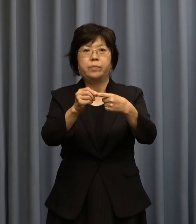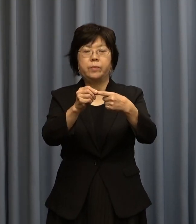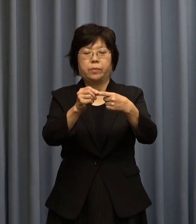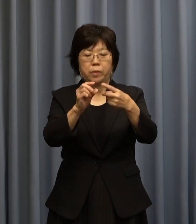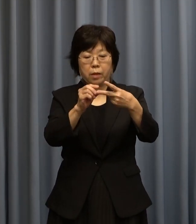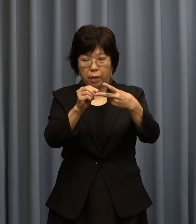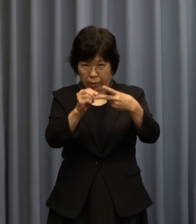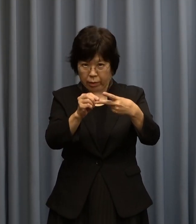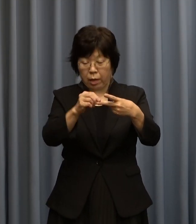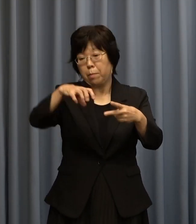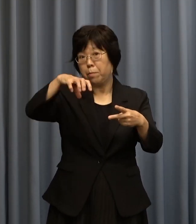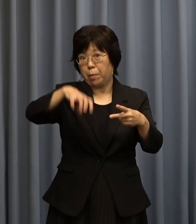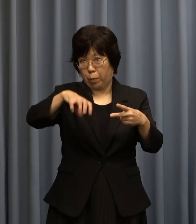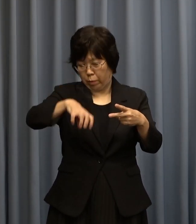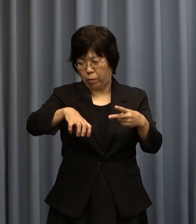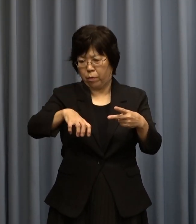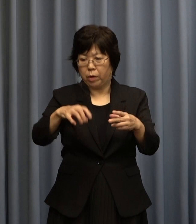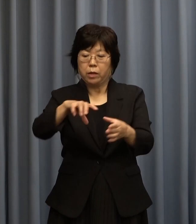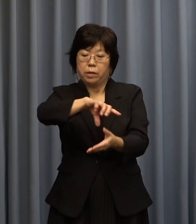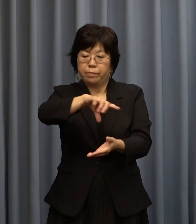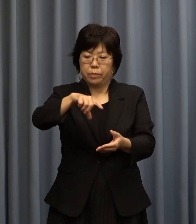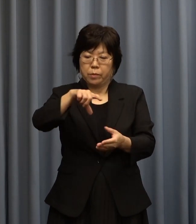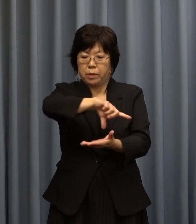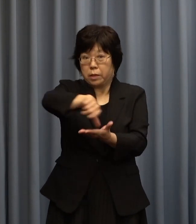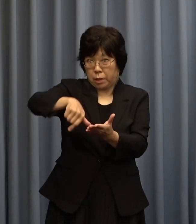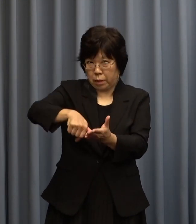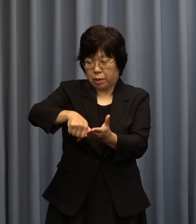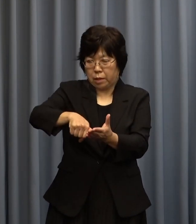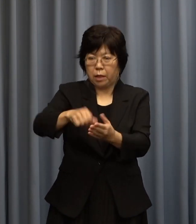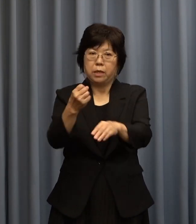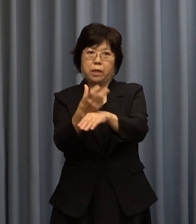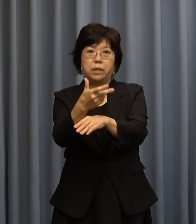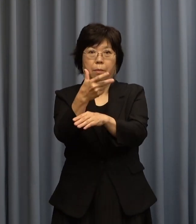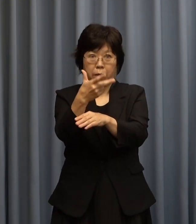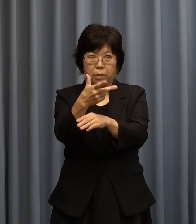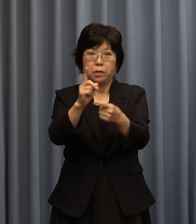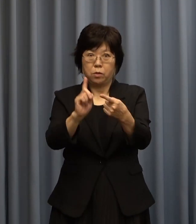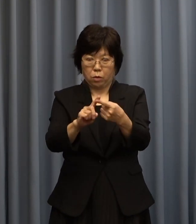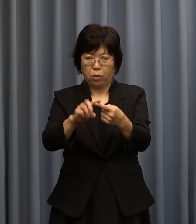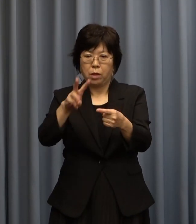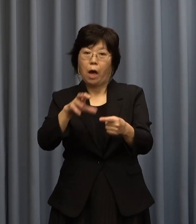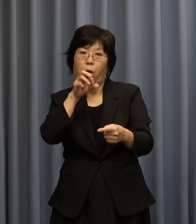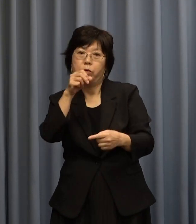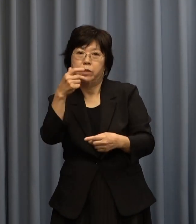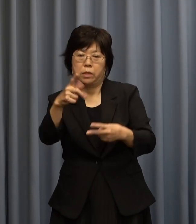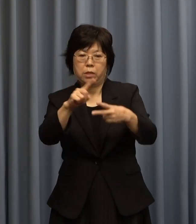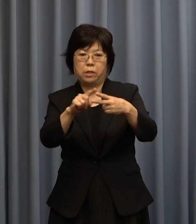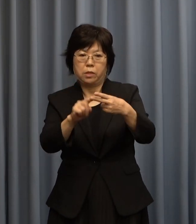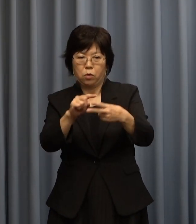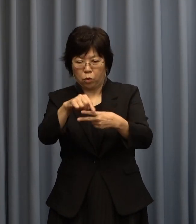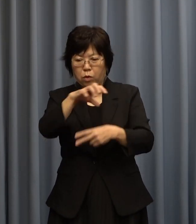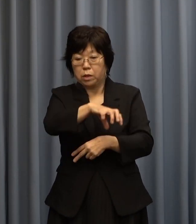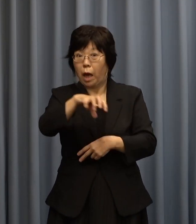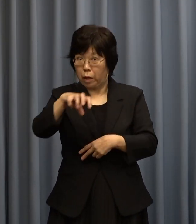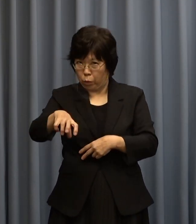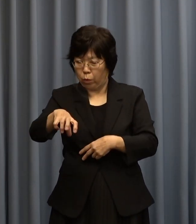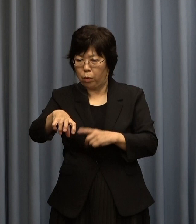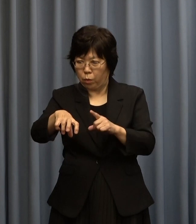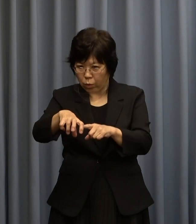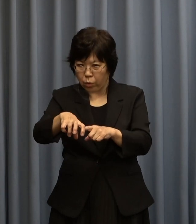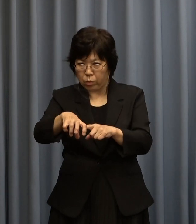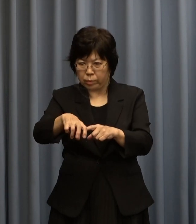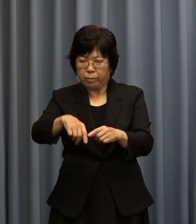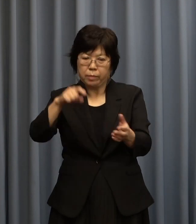たま市並びに川口市についてはこれを延長するということ、これが1点目の諮問内容でござい